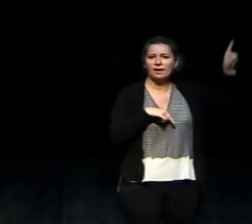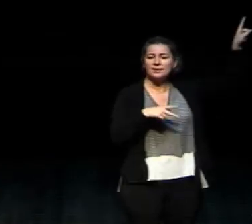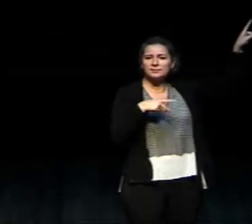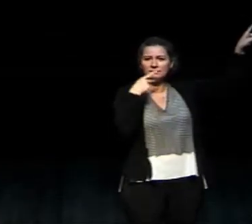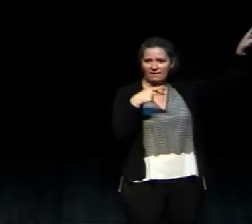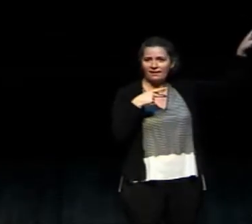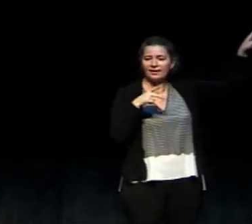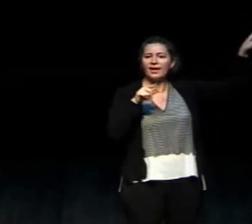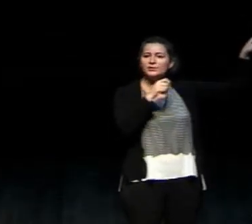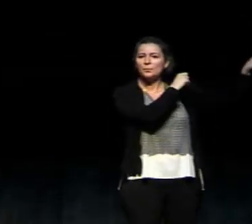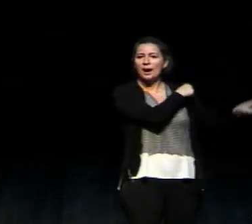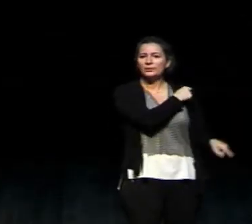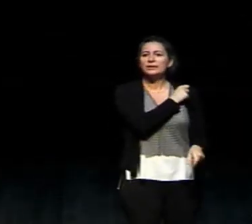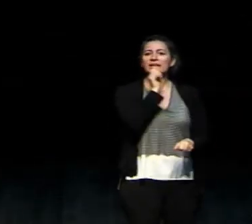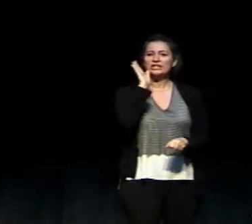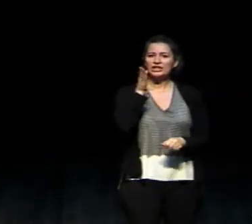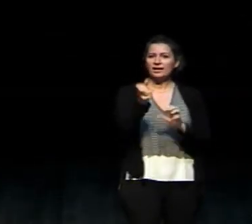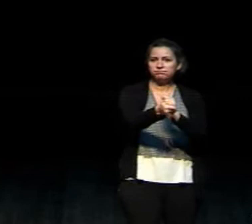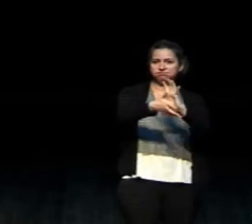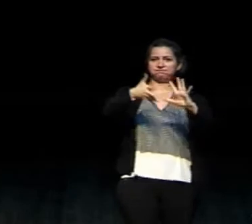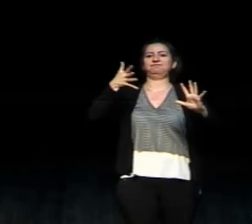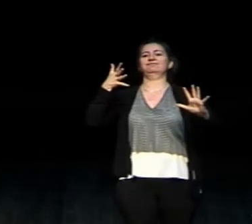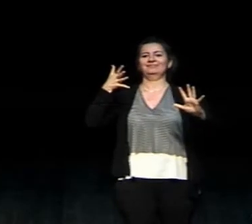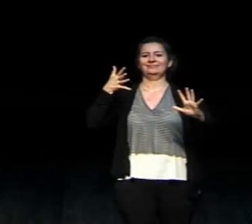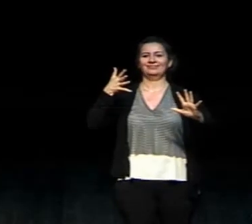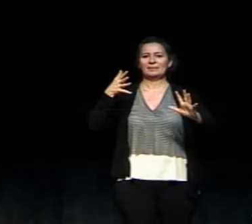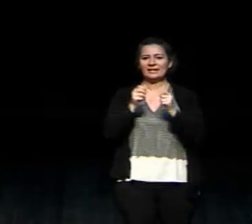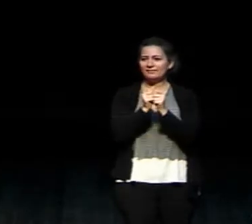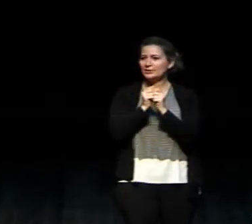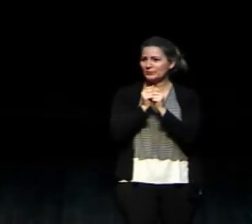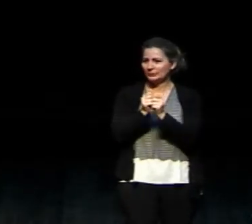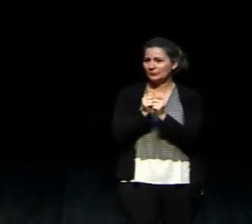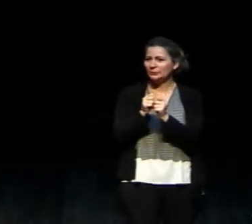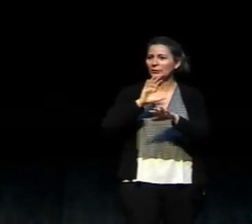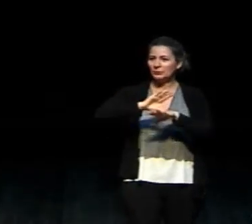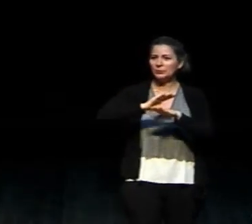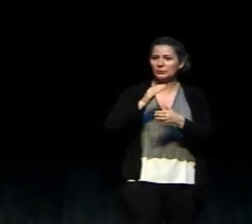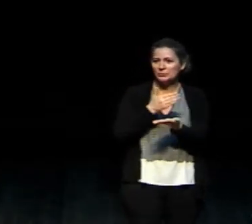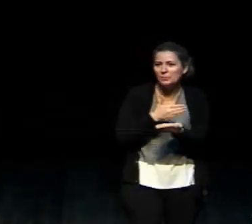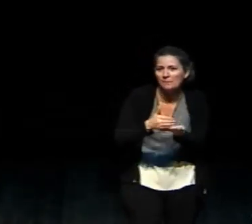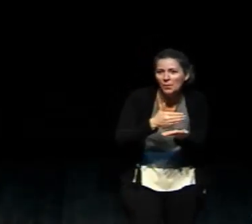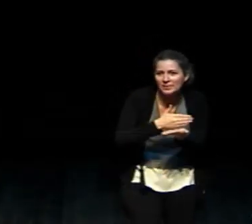Uma outra fala que você tem aqui é que para aprender a Libras é preciso esquecer o português.